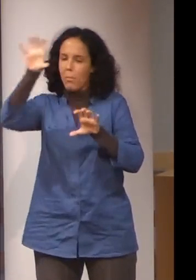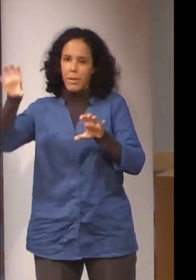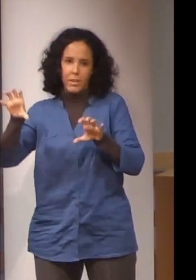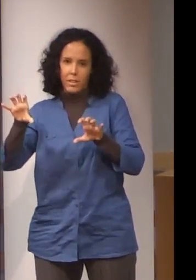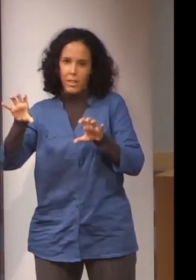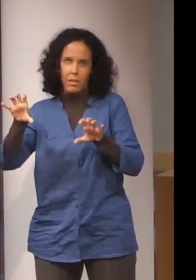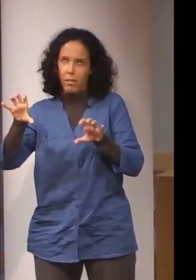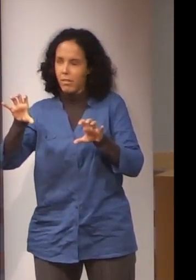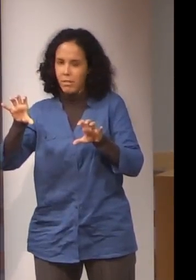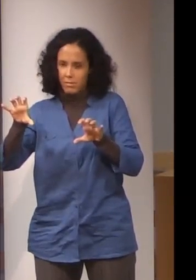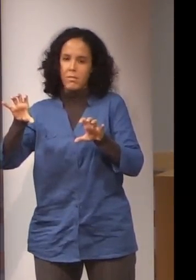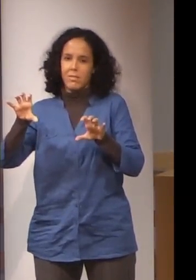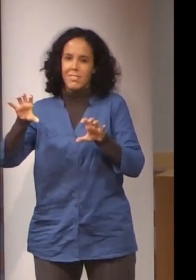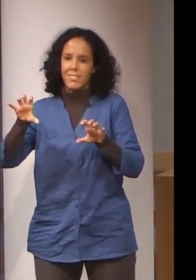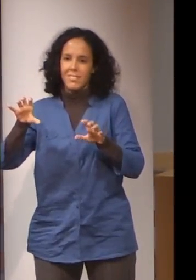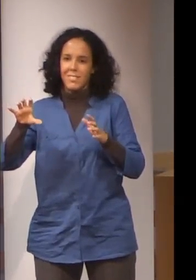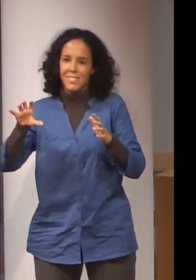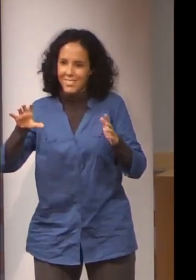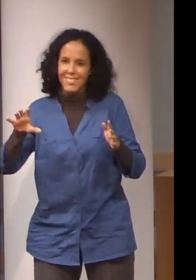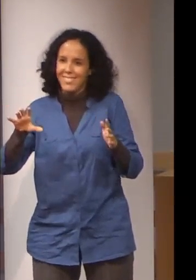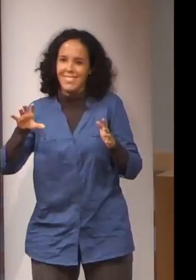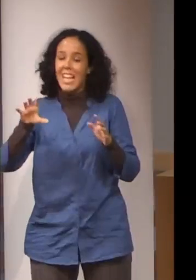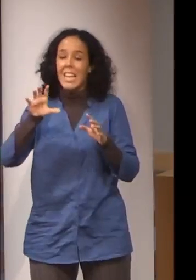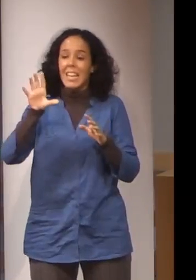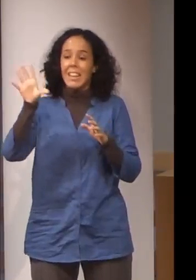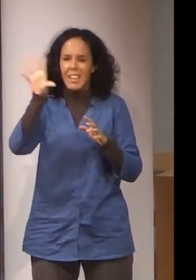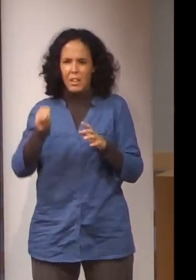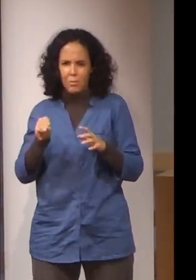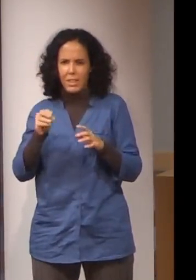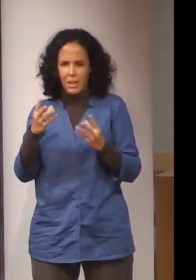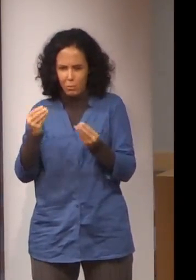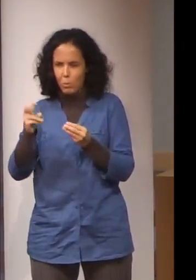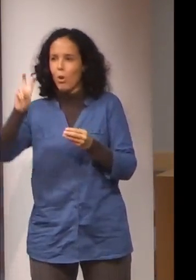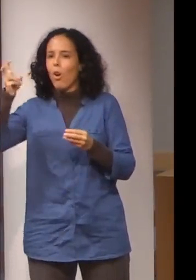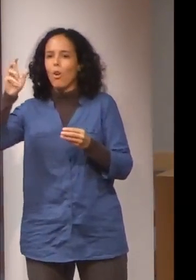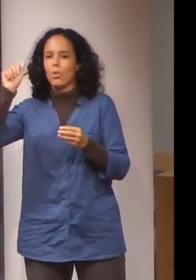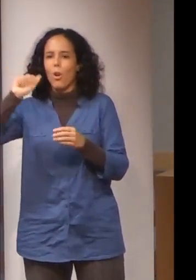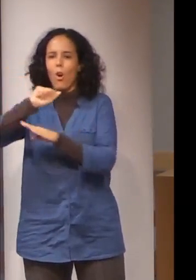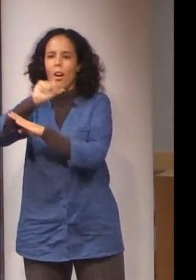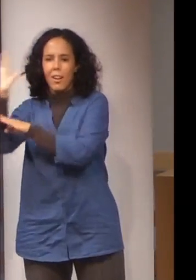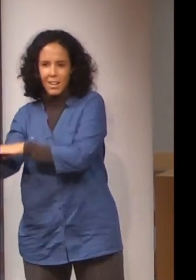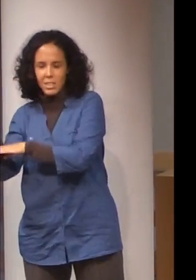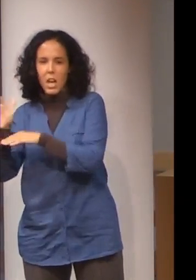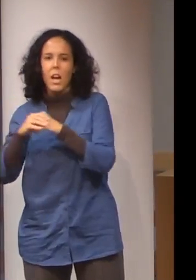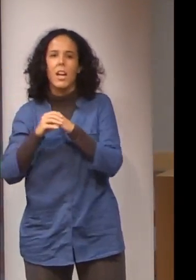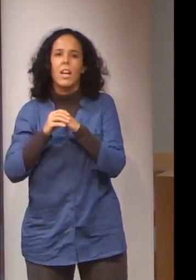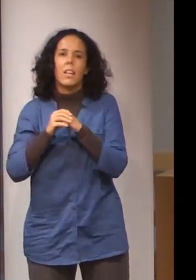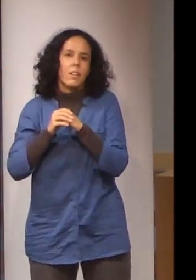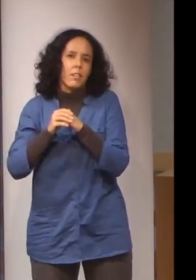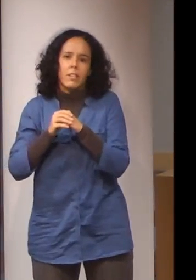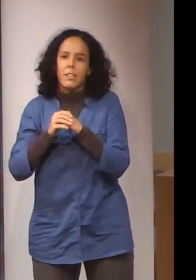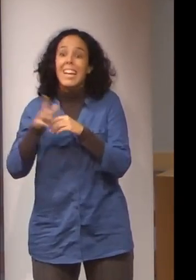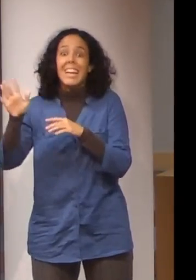He trabajado con alumnos de diferentes procedencias, de muchos de África, de